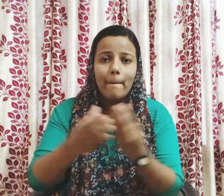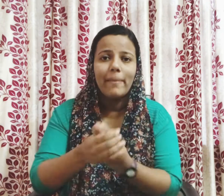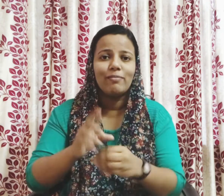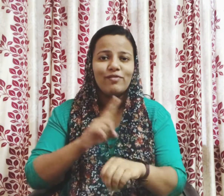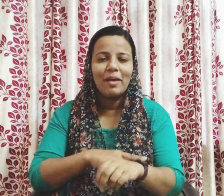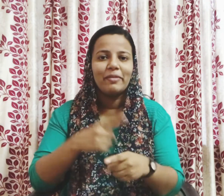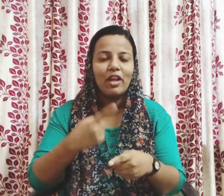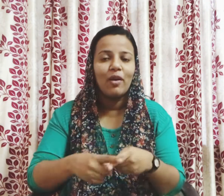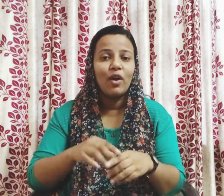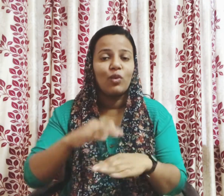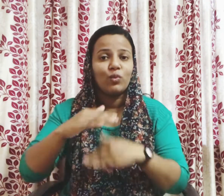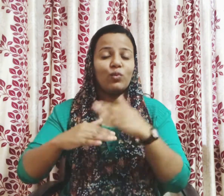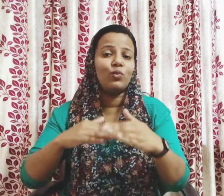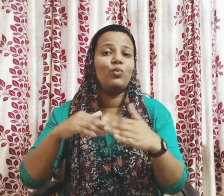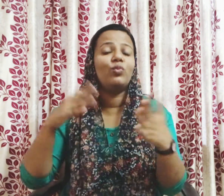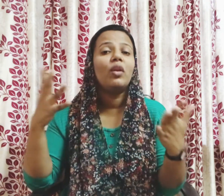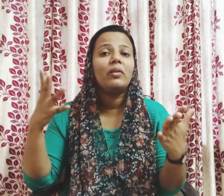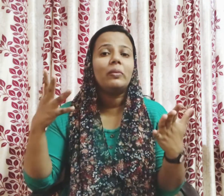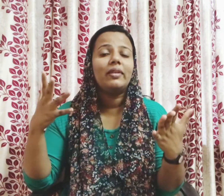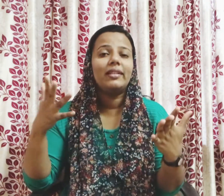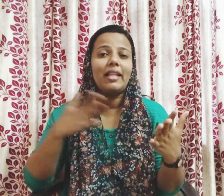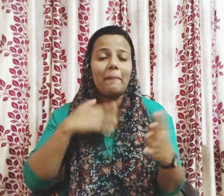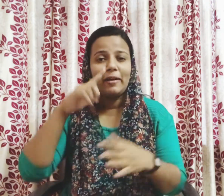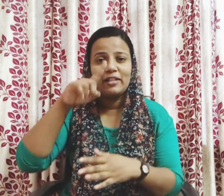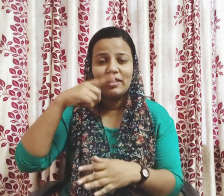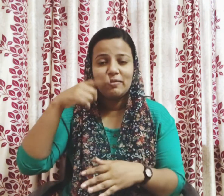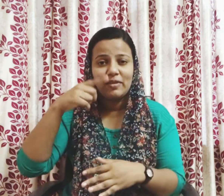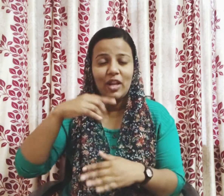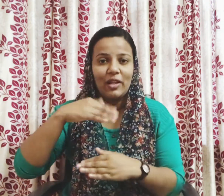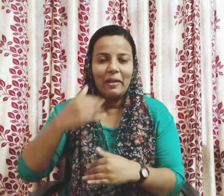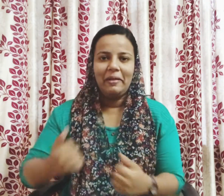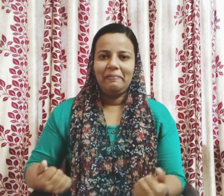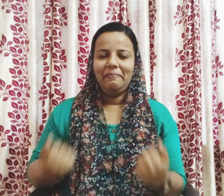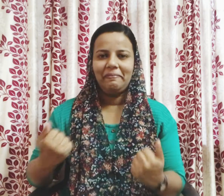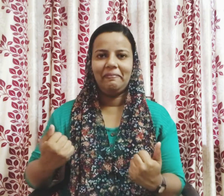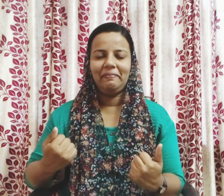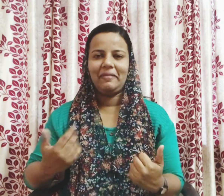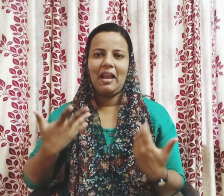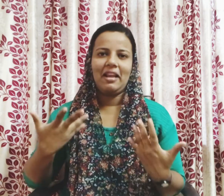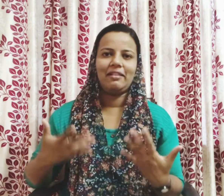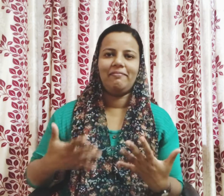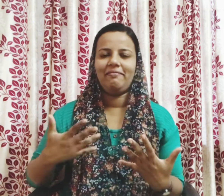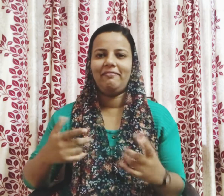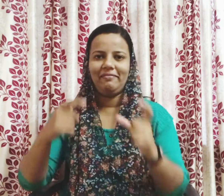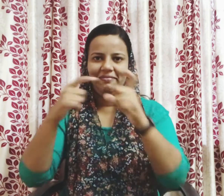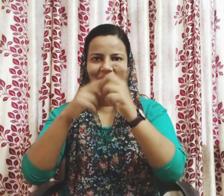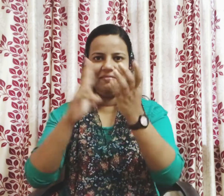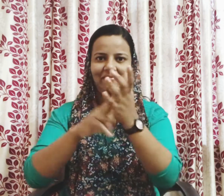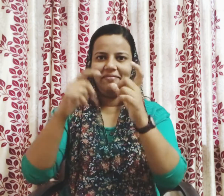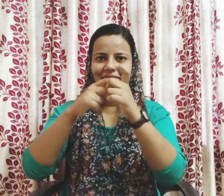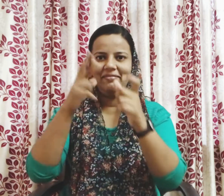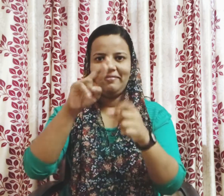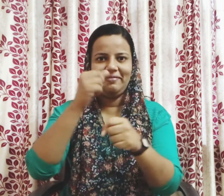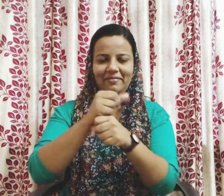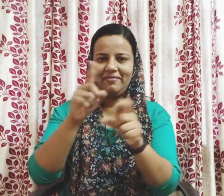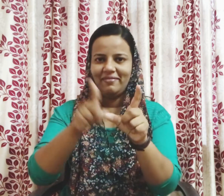നമുക്ക് കൂടുതൽ ആമേൻ എന്ത് പകരുന്നത്, നമ്മുടെ ജീവിതത്തിൽ കൂടുതൽ ഉന്മേഷം പകരുന്നത്, അല്ലെങ്കിൽ കൂടുതൽ ജ്ഞാനം പകരുന്നത്,